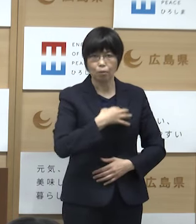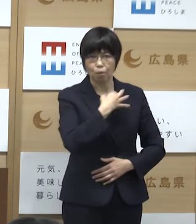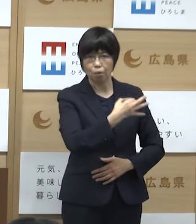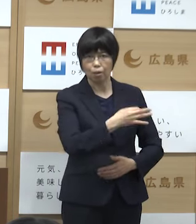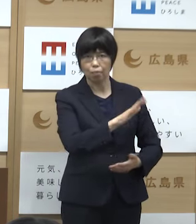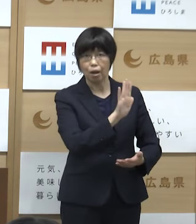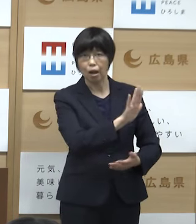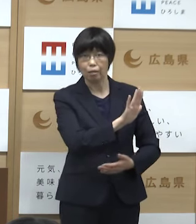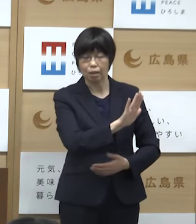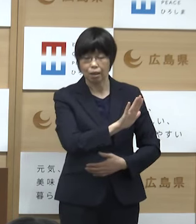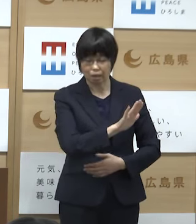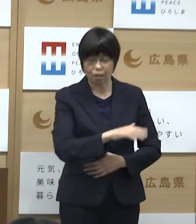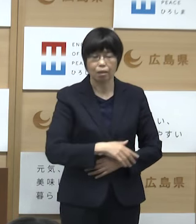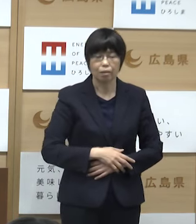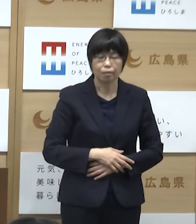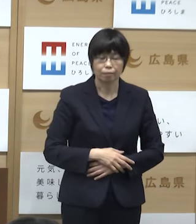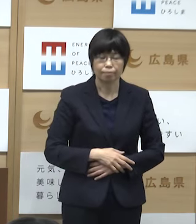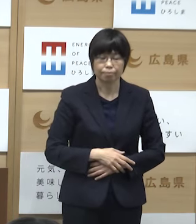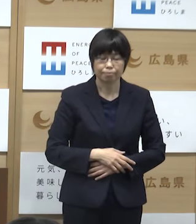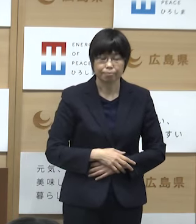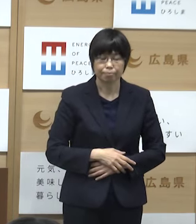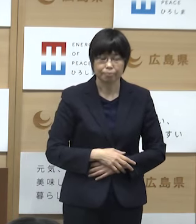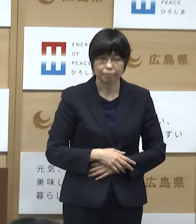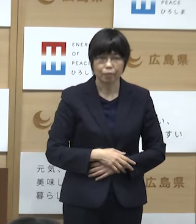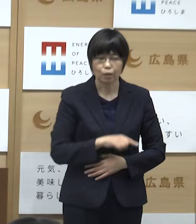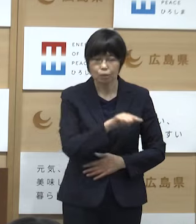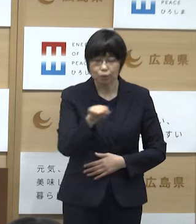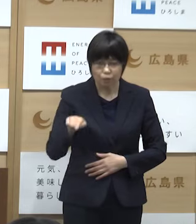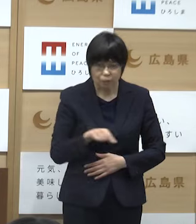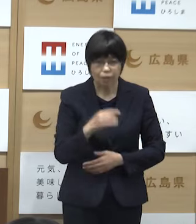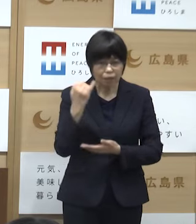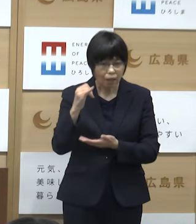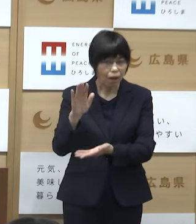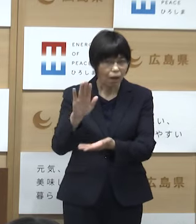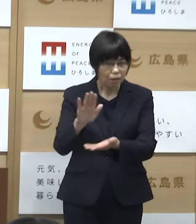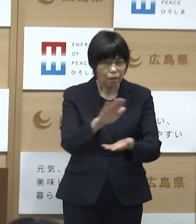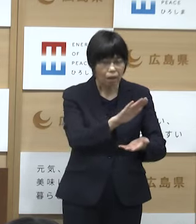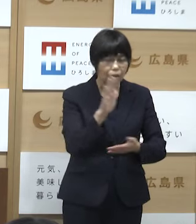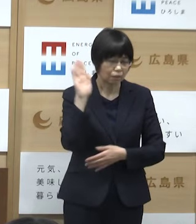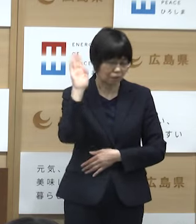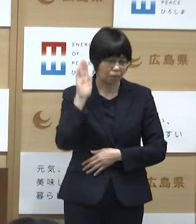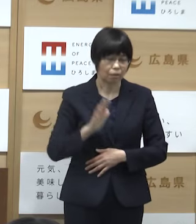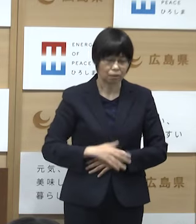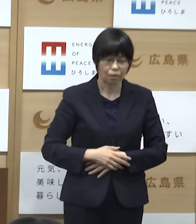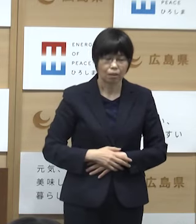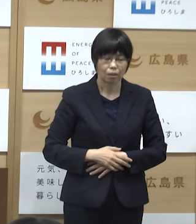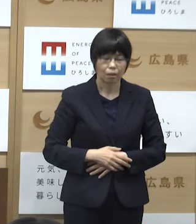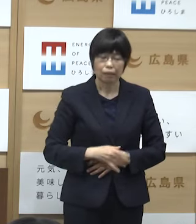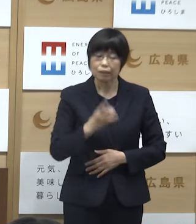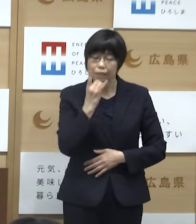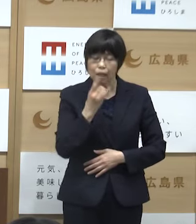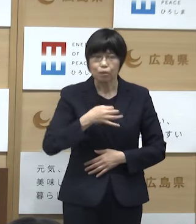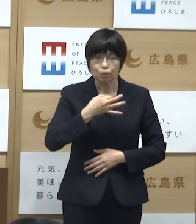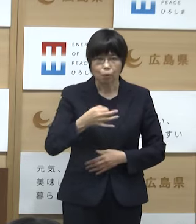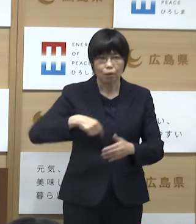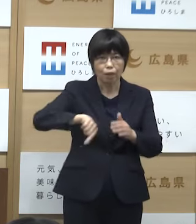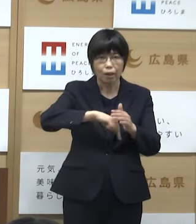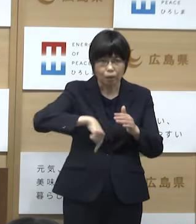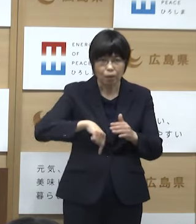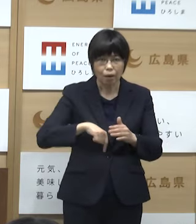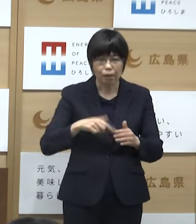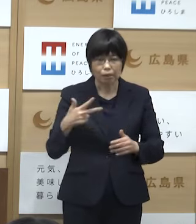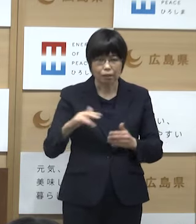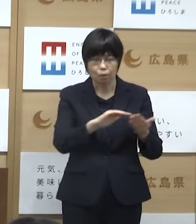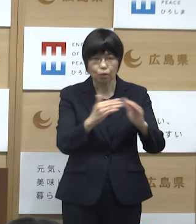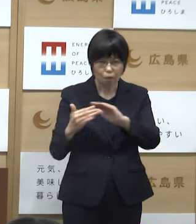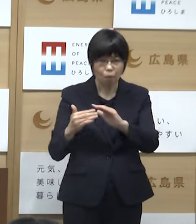ったというふうに、聞いているところです。期待する声としては、まあ、市長でも観